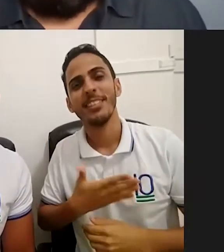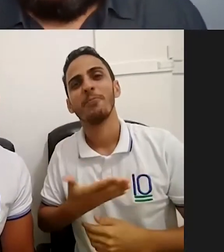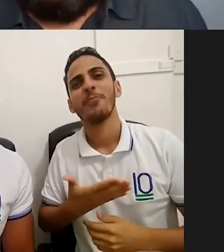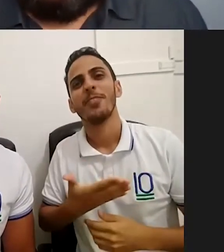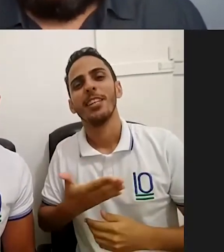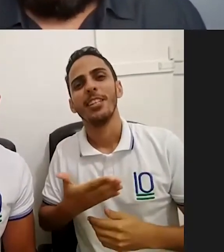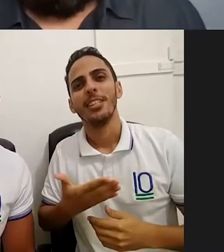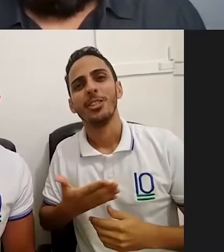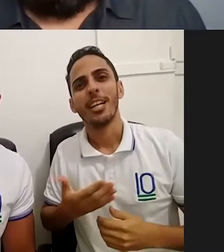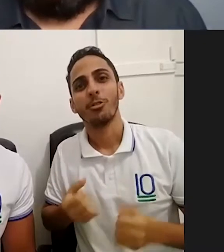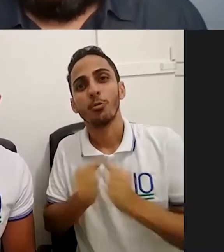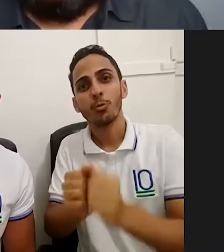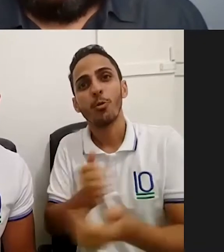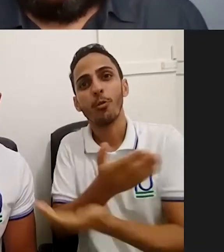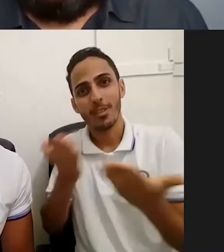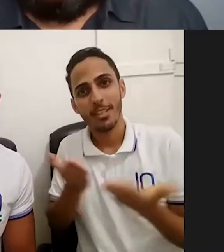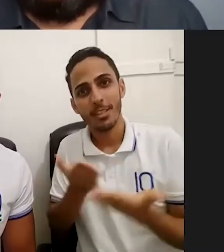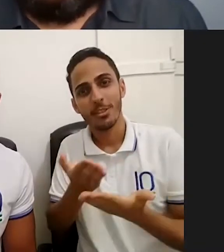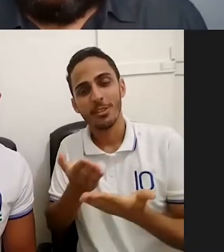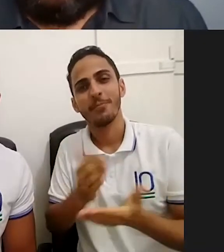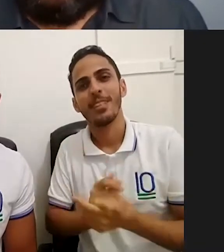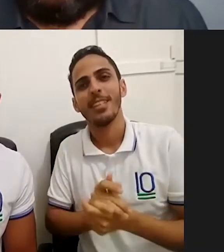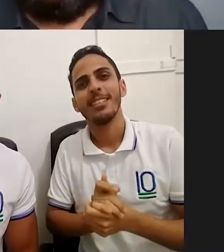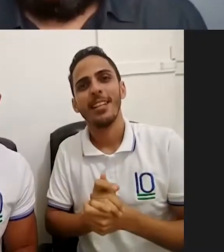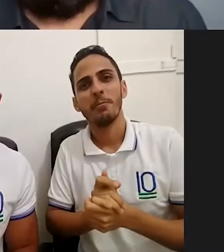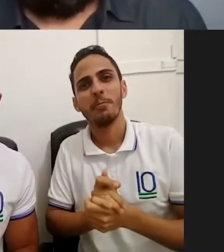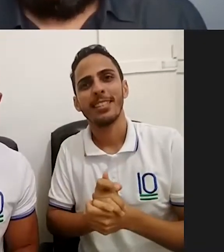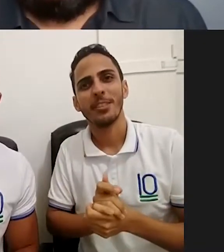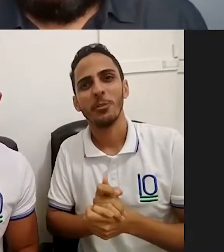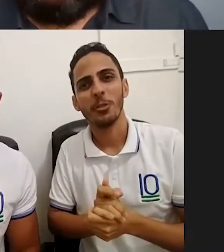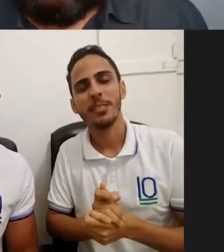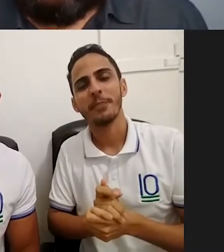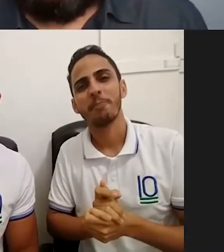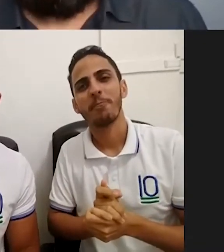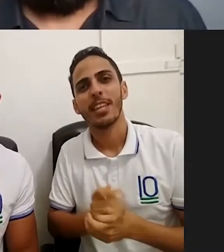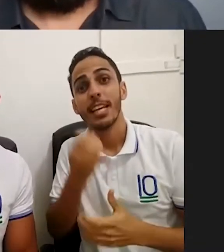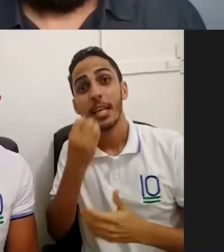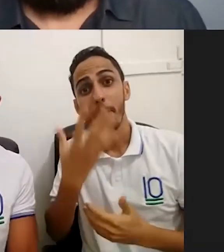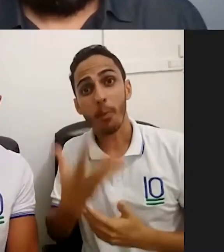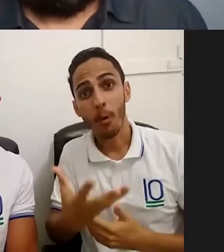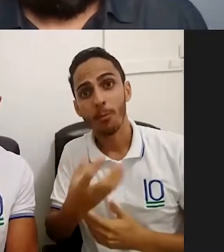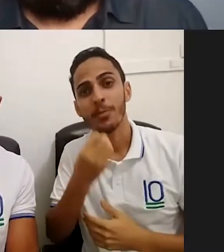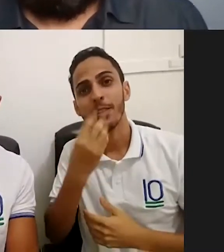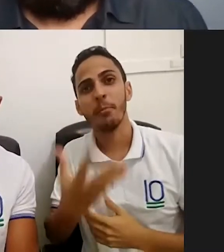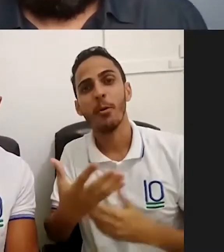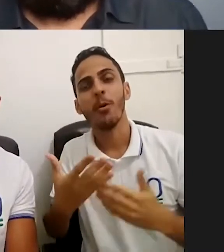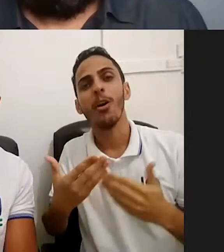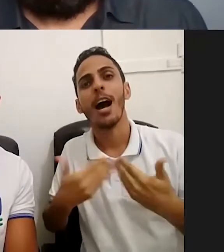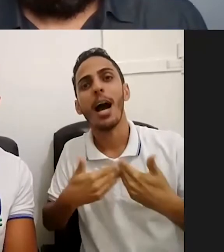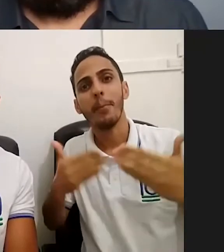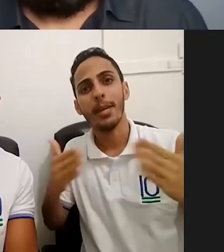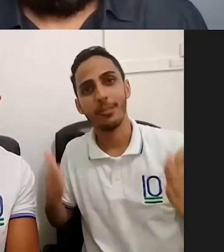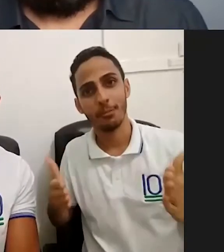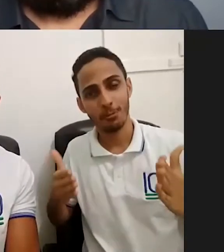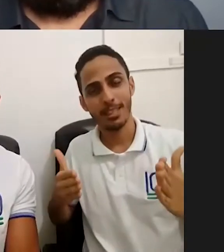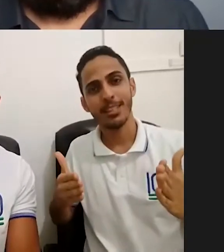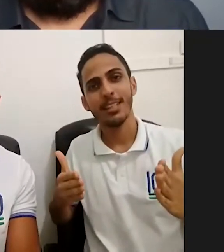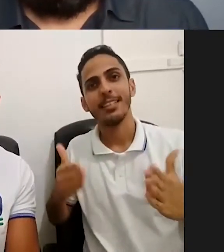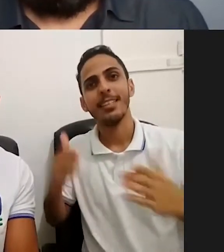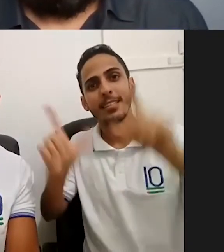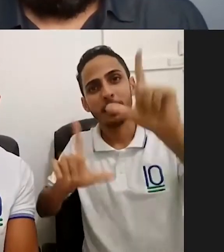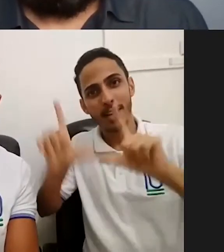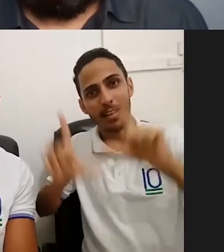Prazer estar junto com vocês, telespectadores. Que bom a